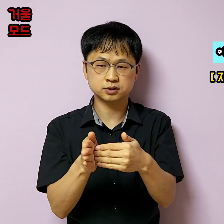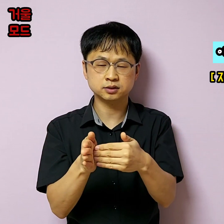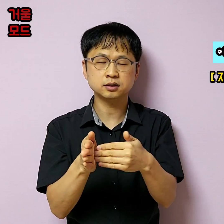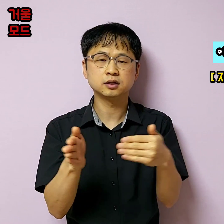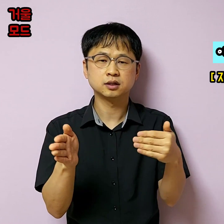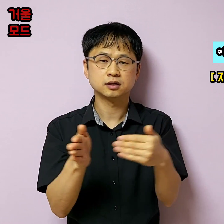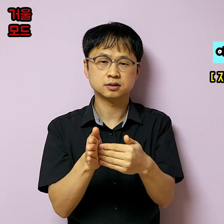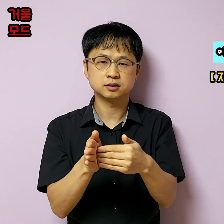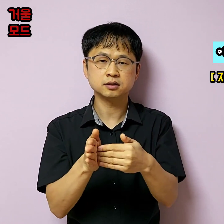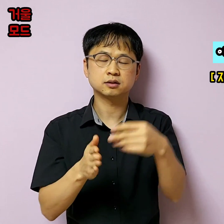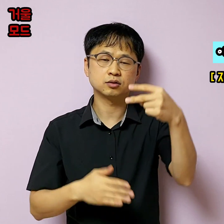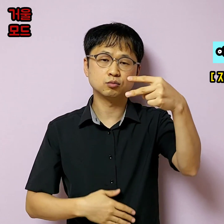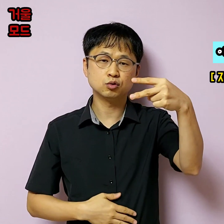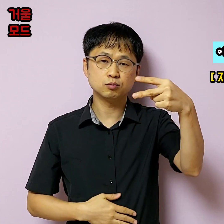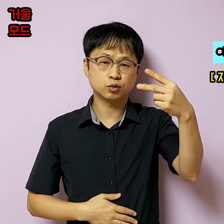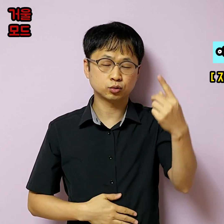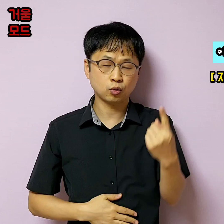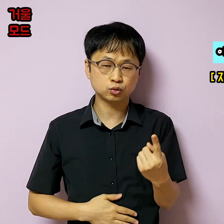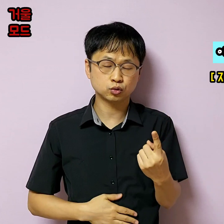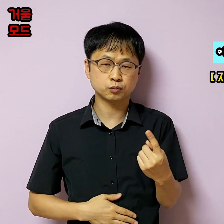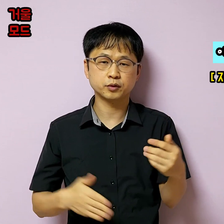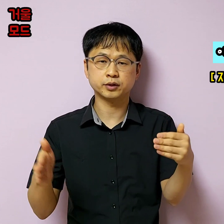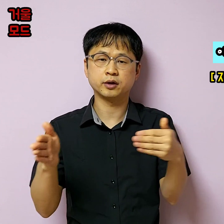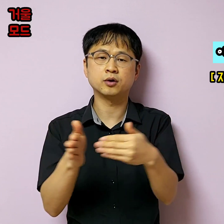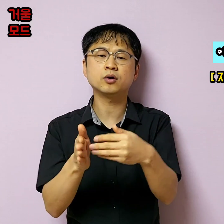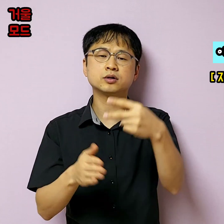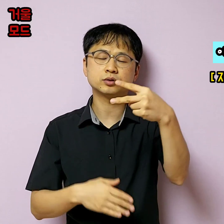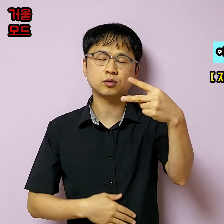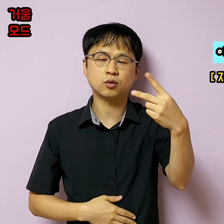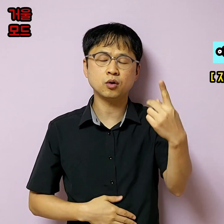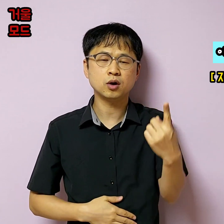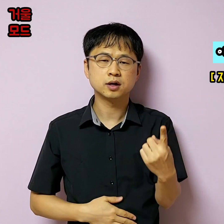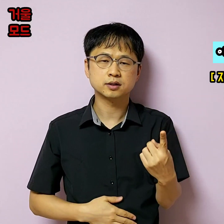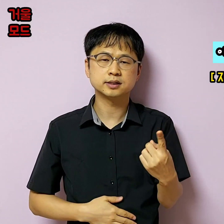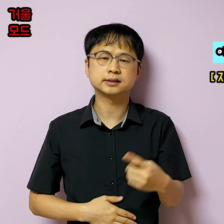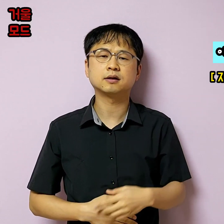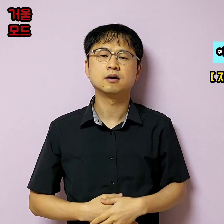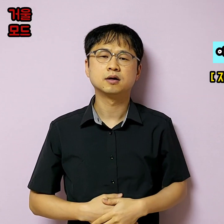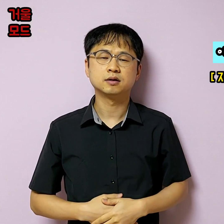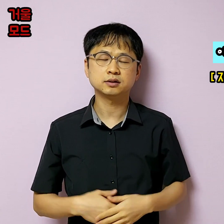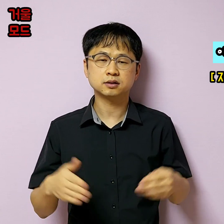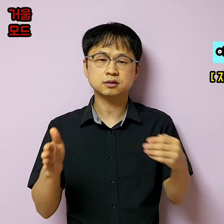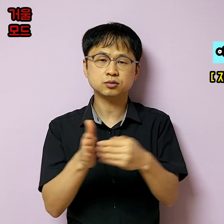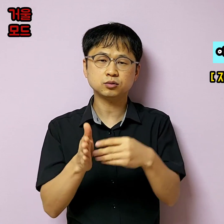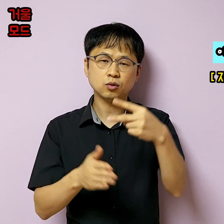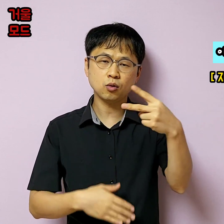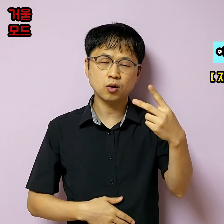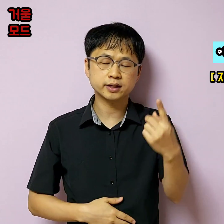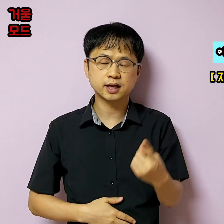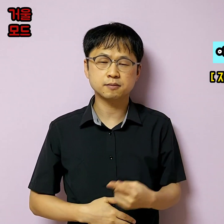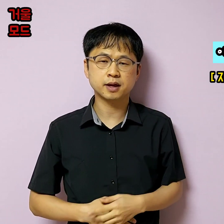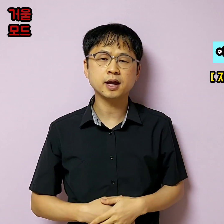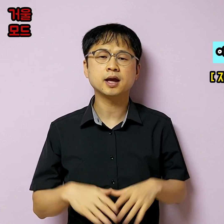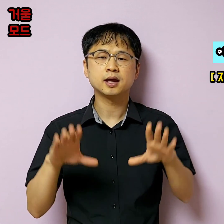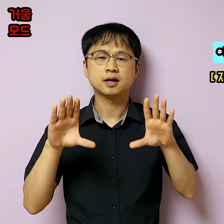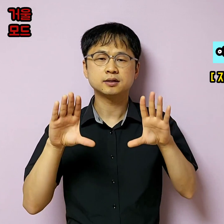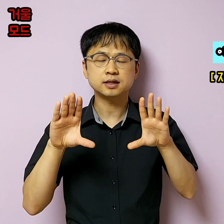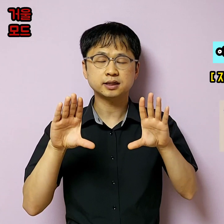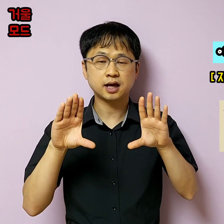끝. 그리고 무엇도 수어도 배웠네요. 끝도 끝났어. 여기서 끝도 한 다음에